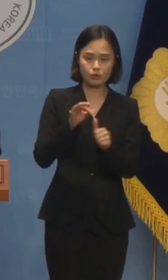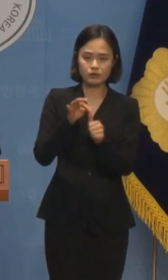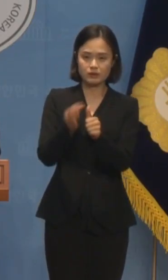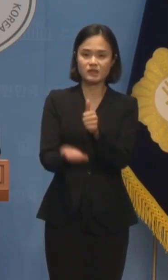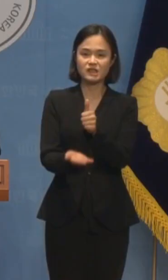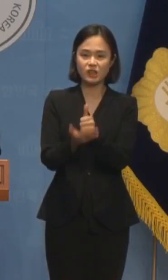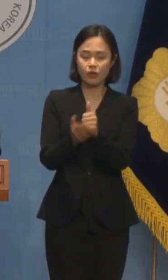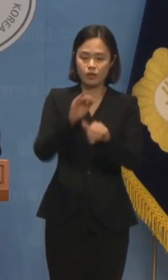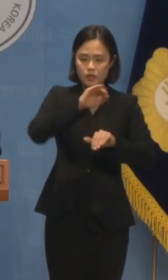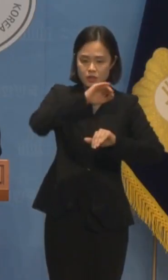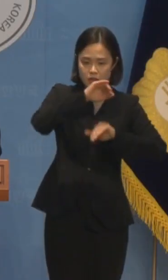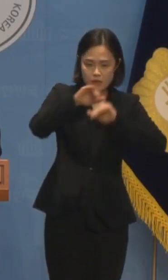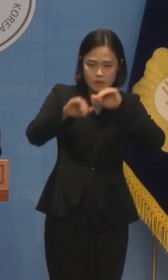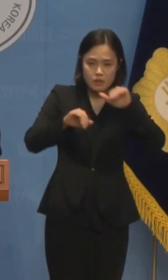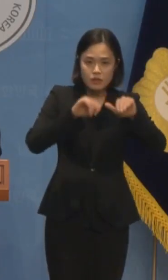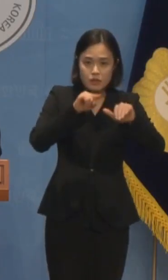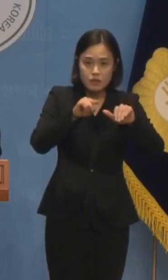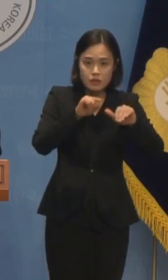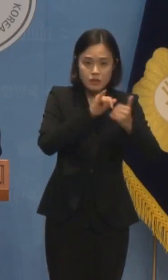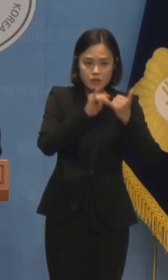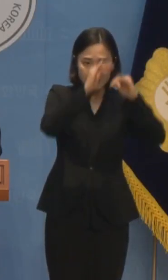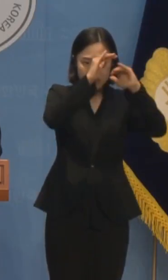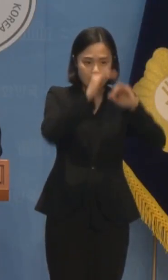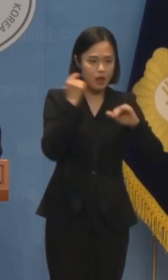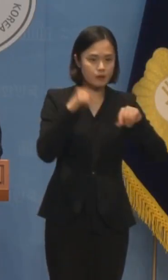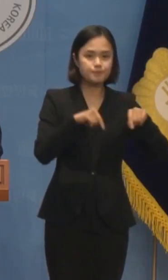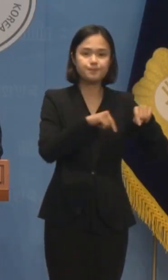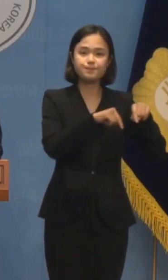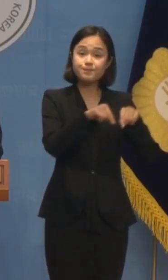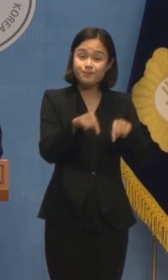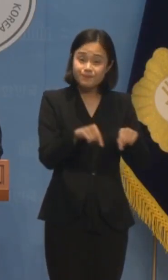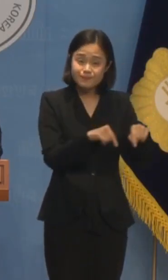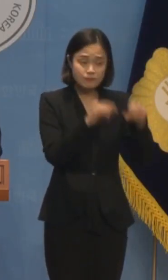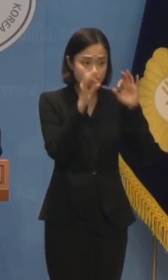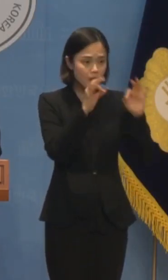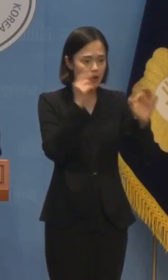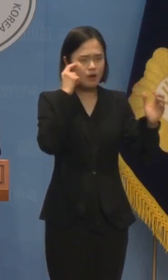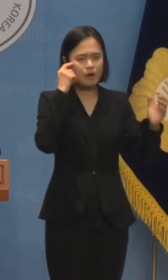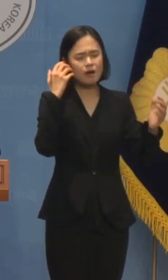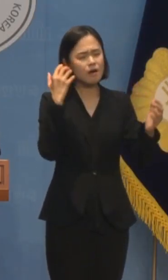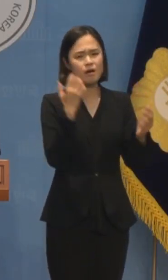대통령 본인의 육성은 영화보다 더 충격적입니다.